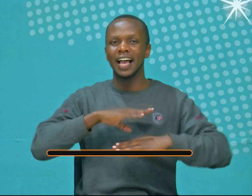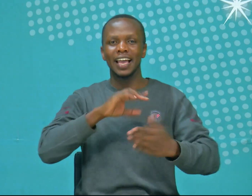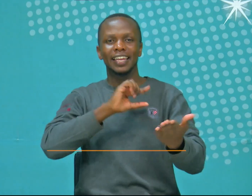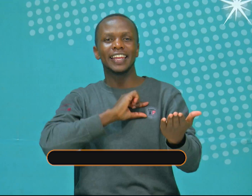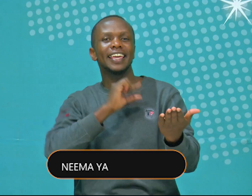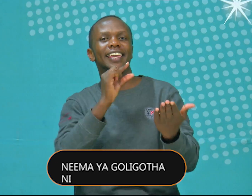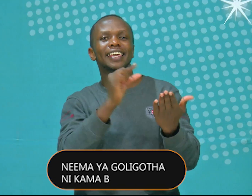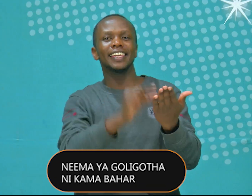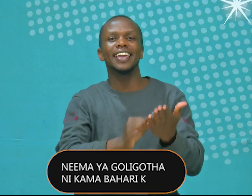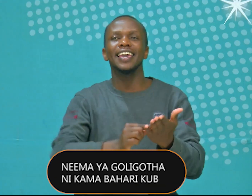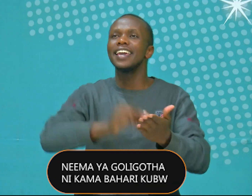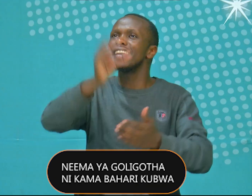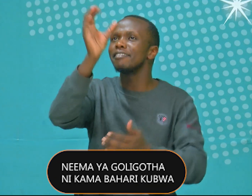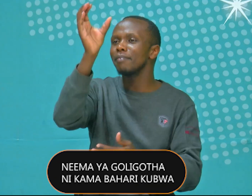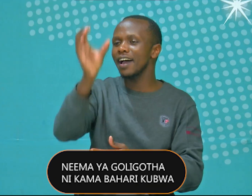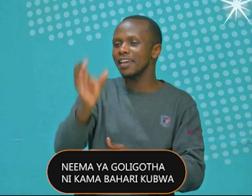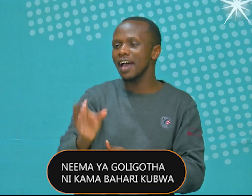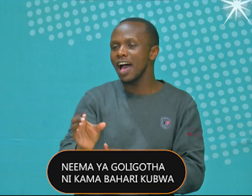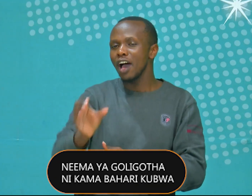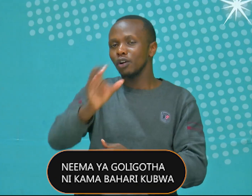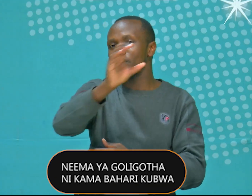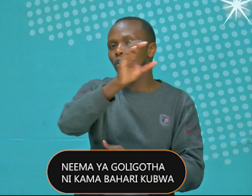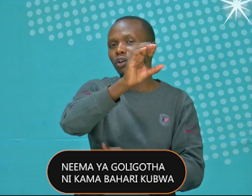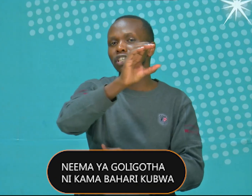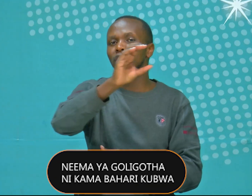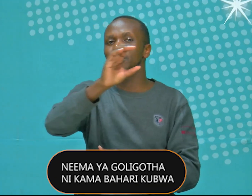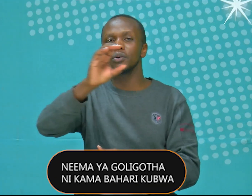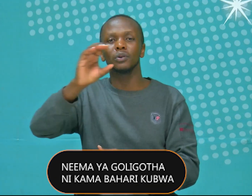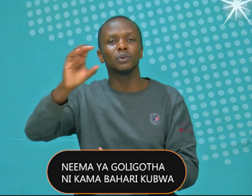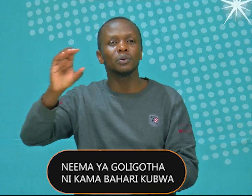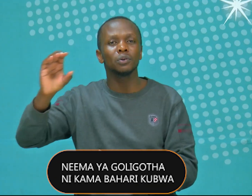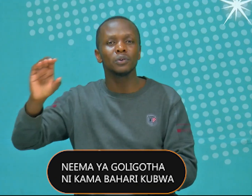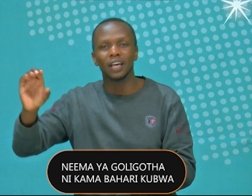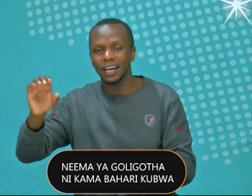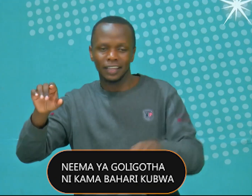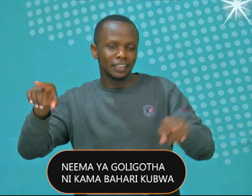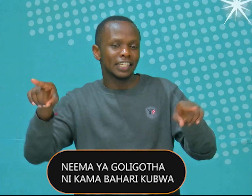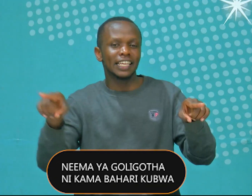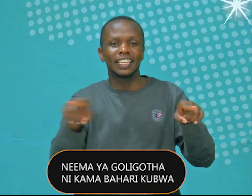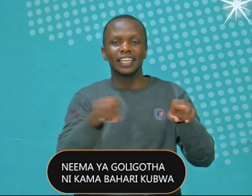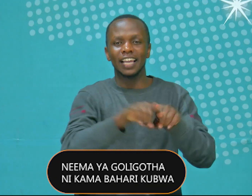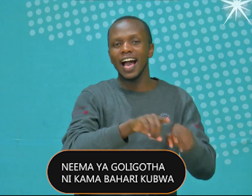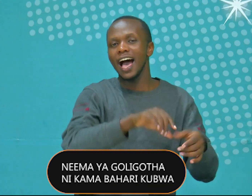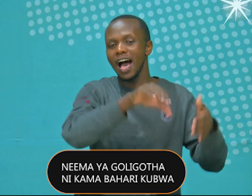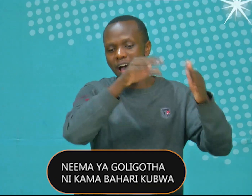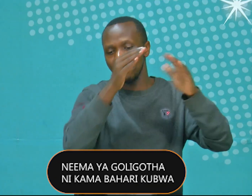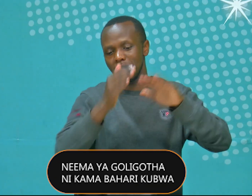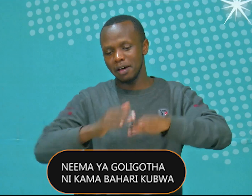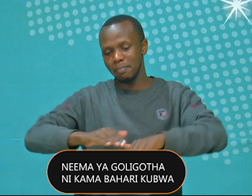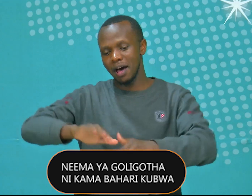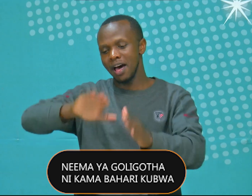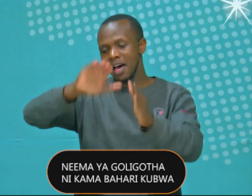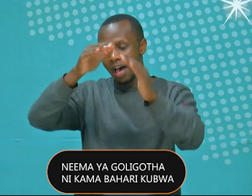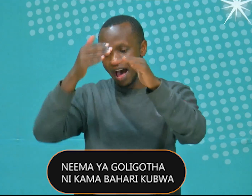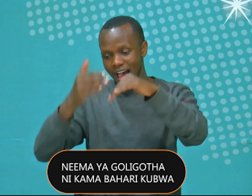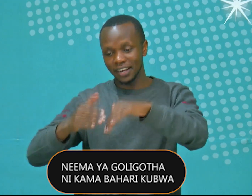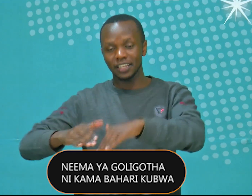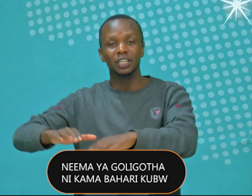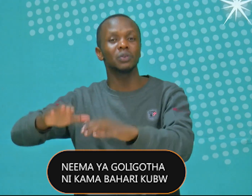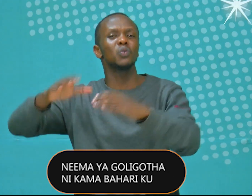Neema neema yako ni kama bahari kubwa ni kama